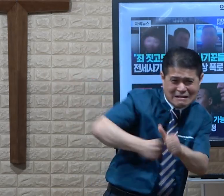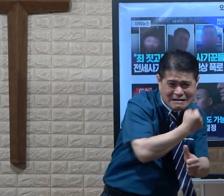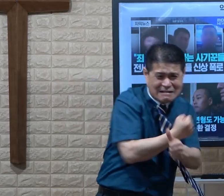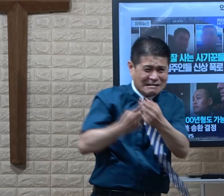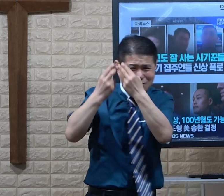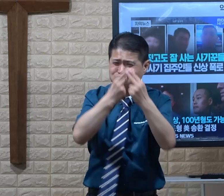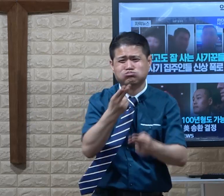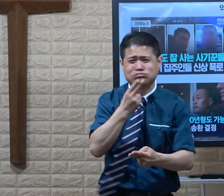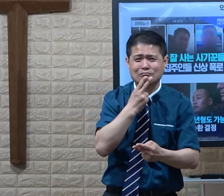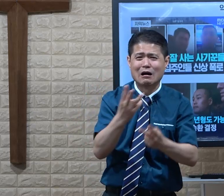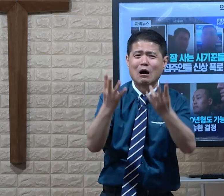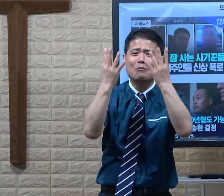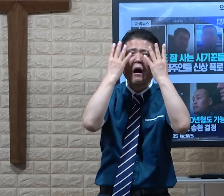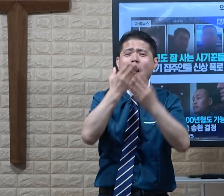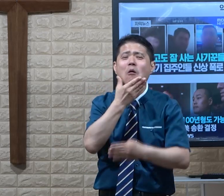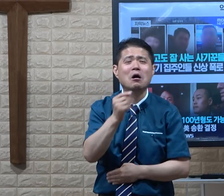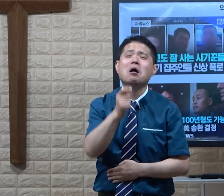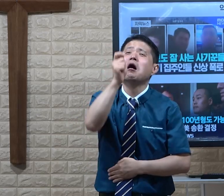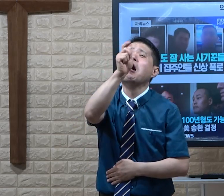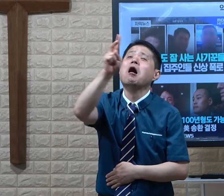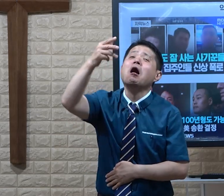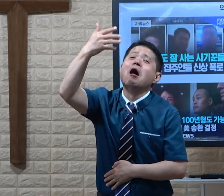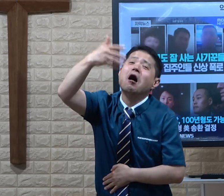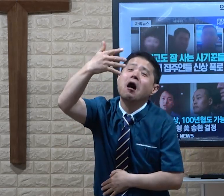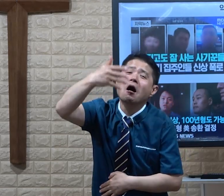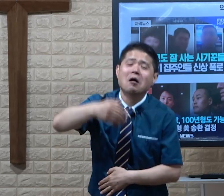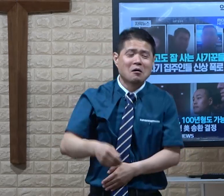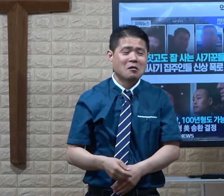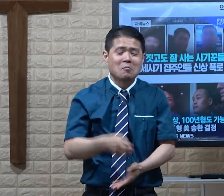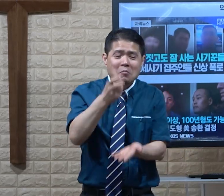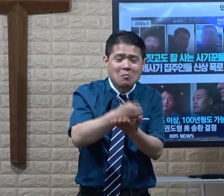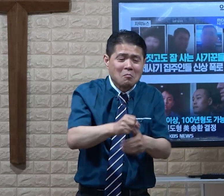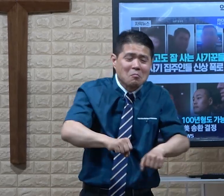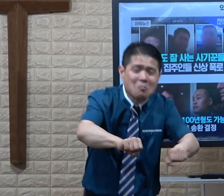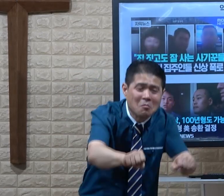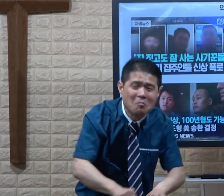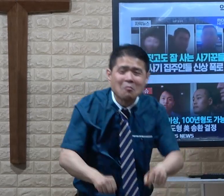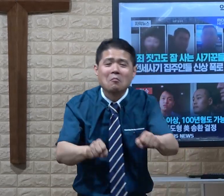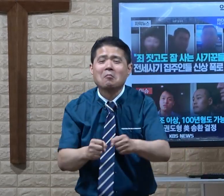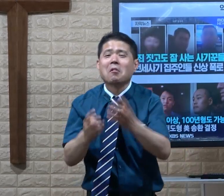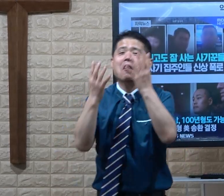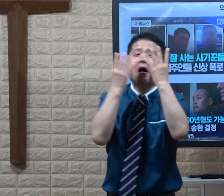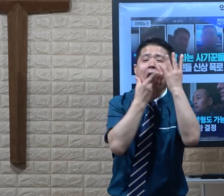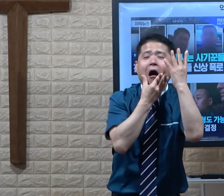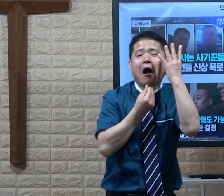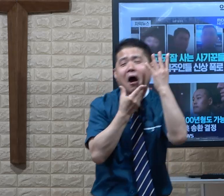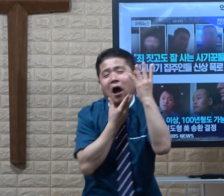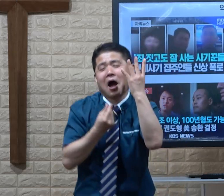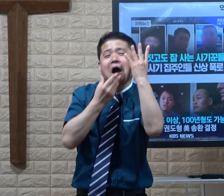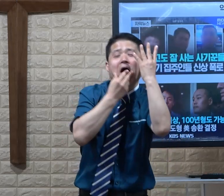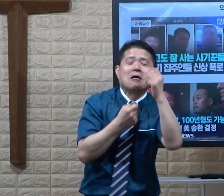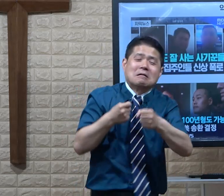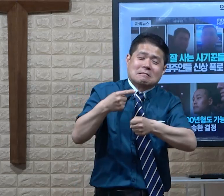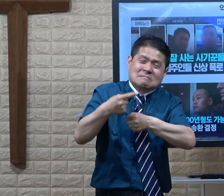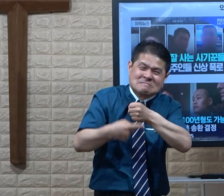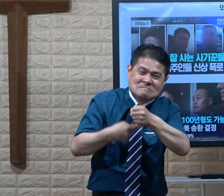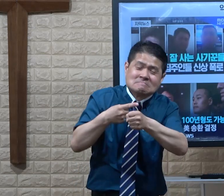것입니다. 사람들에게 오히려 죄인이 낫지도 않고 감옥에서 빨래나 하든지